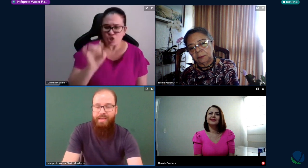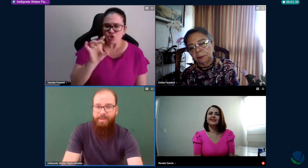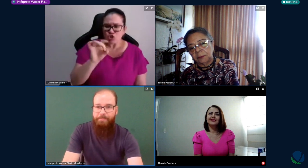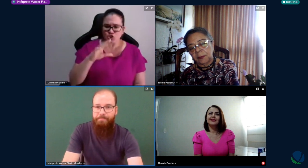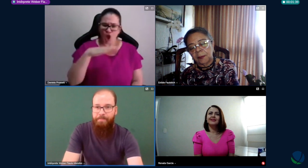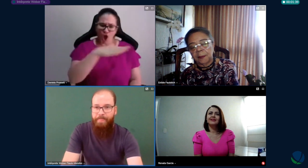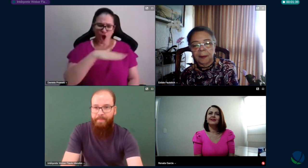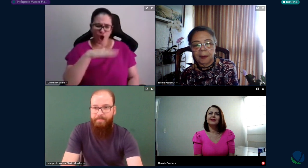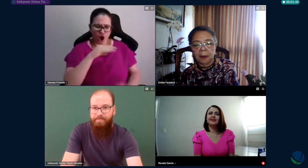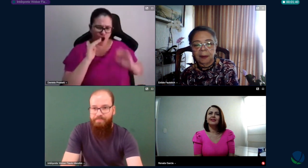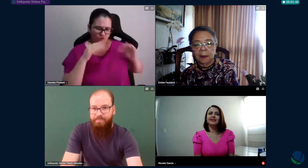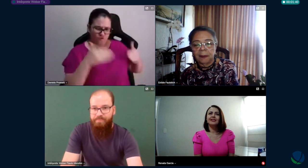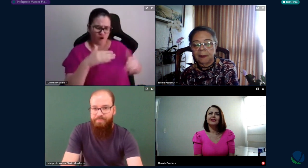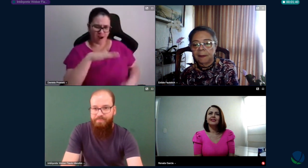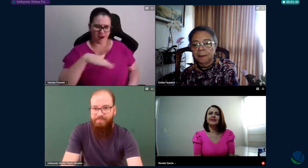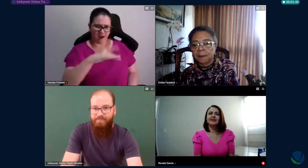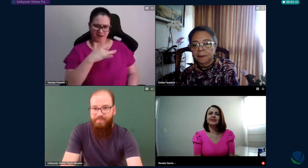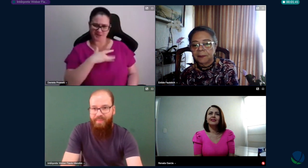surdos.